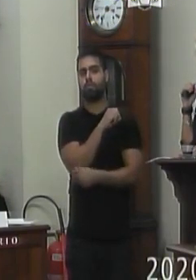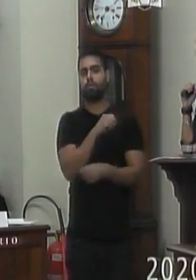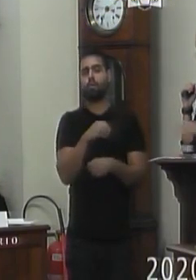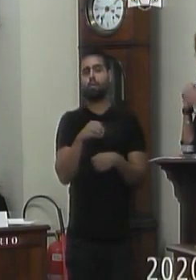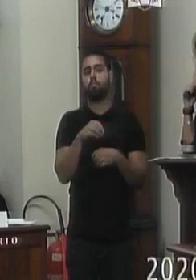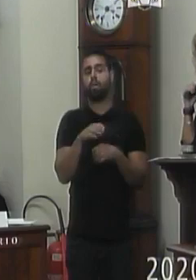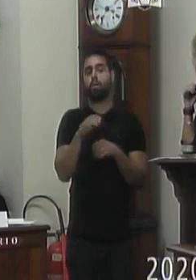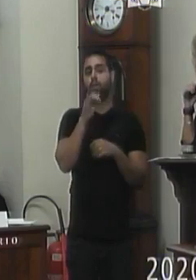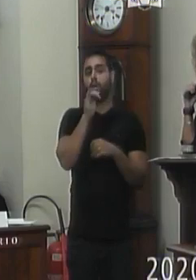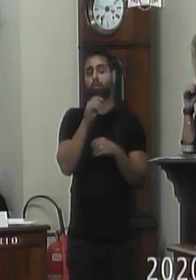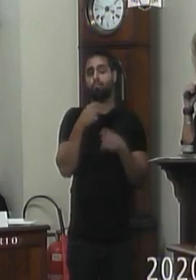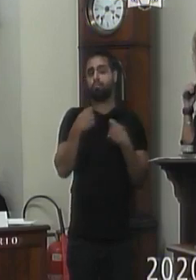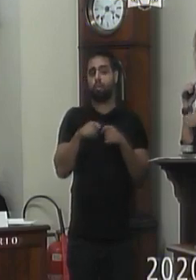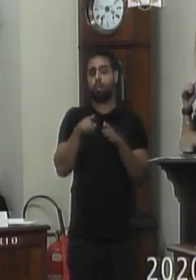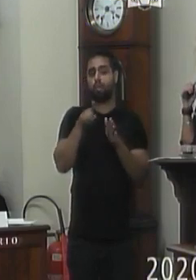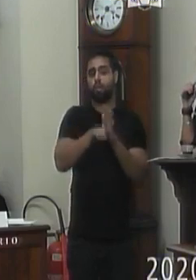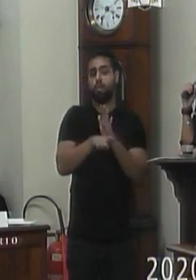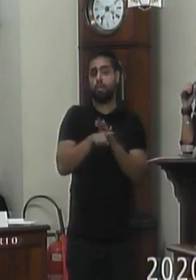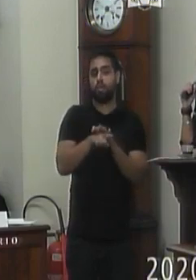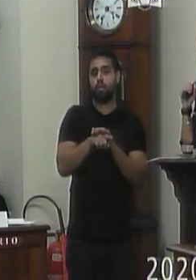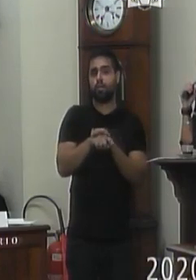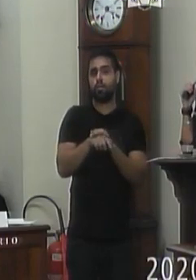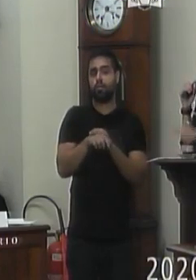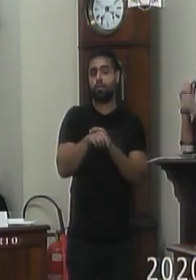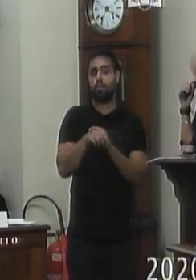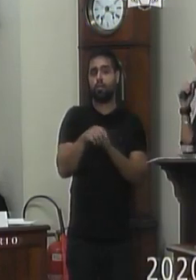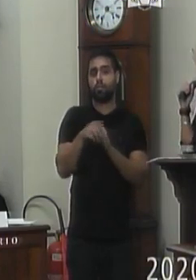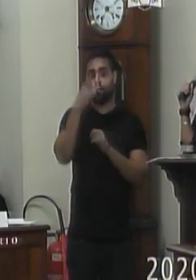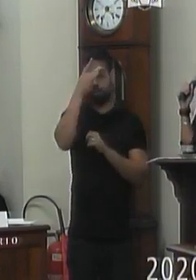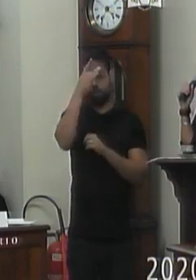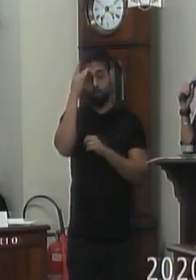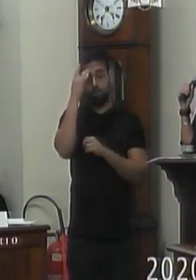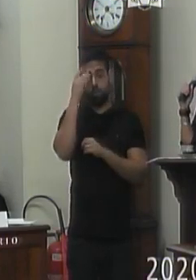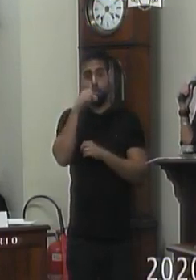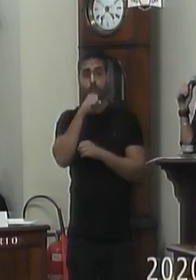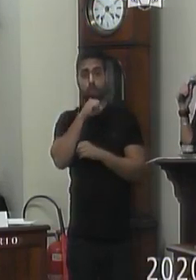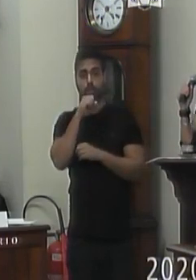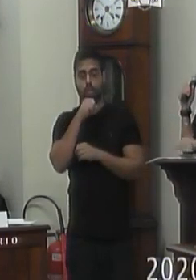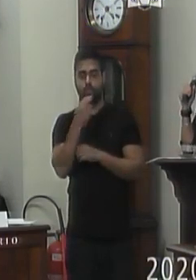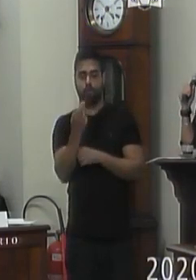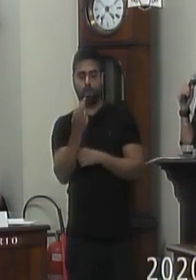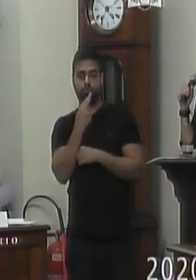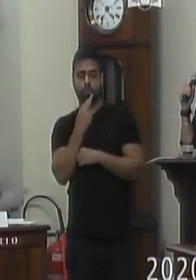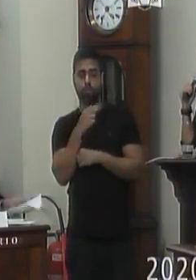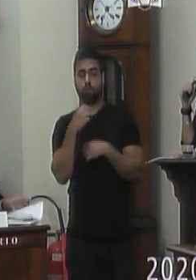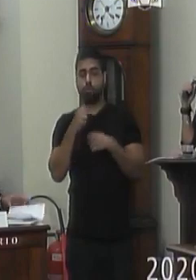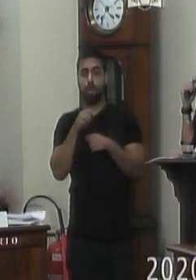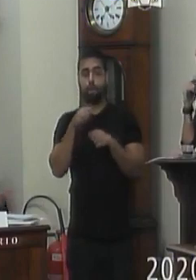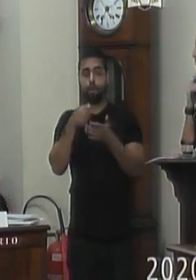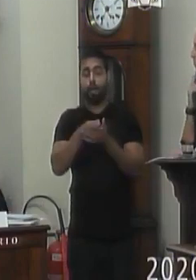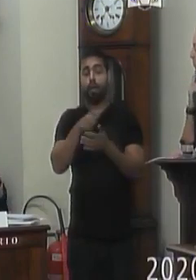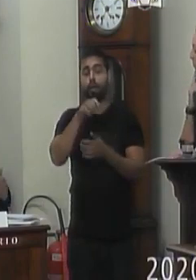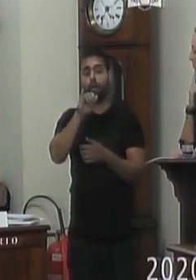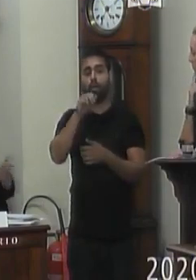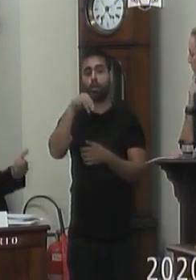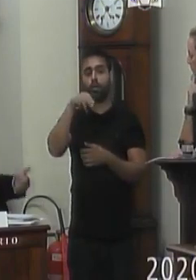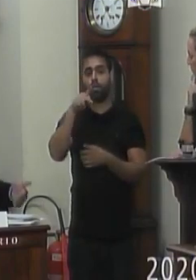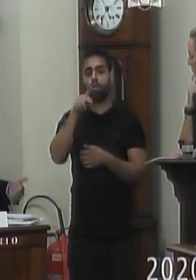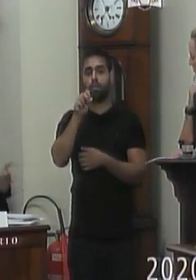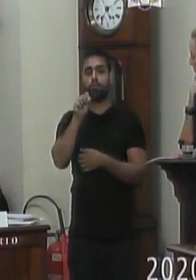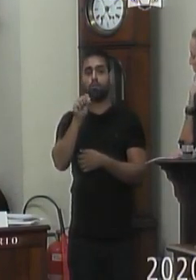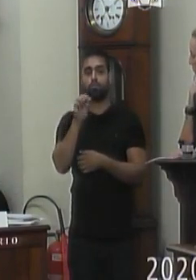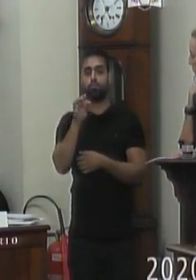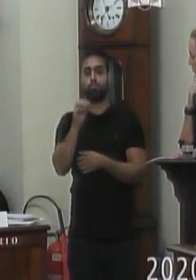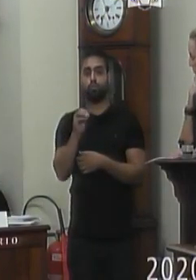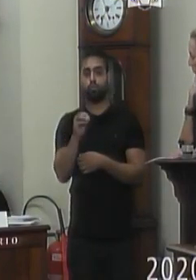para idosos, que tem até 120 metros quadrados. E me foi respondido aqui que tinha uma